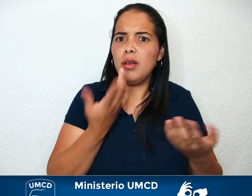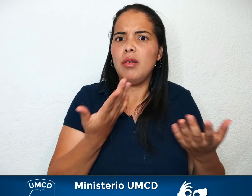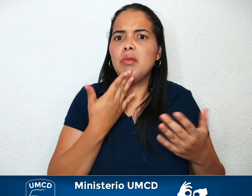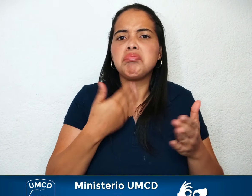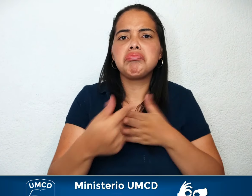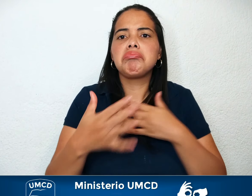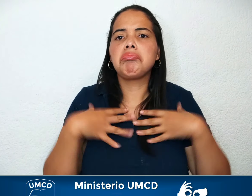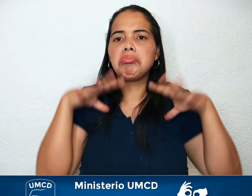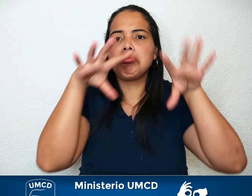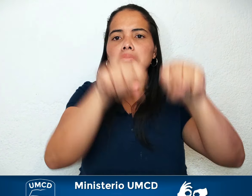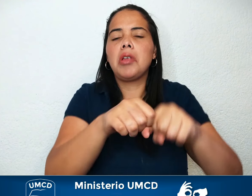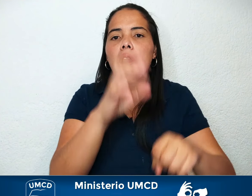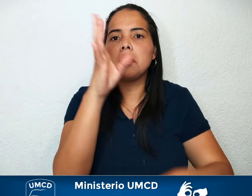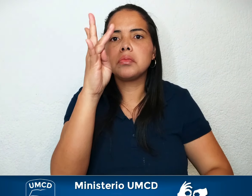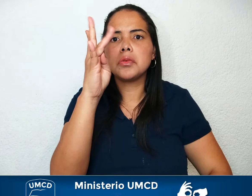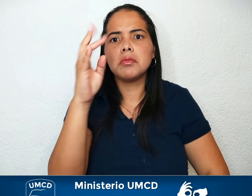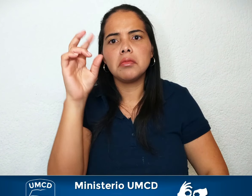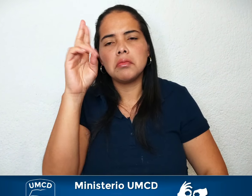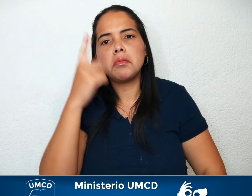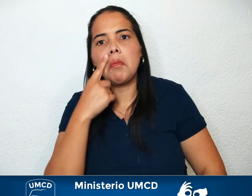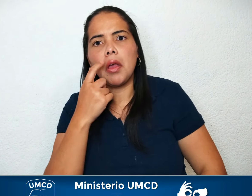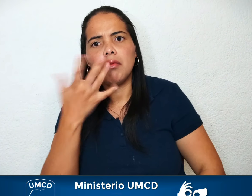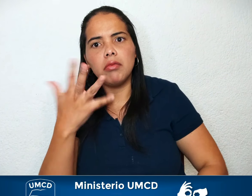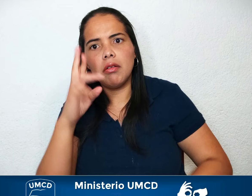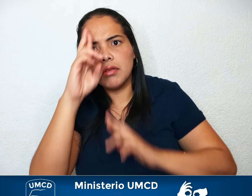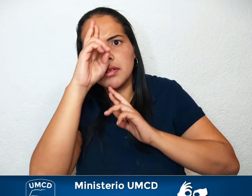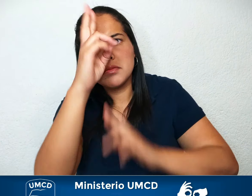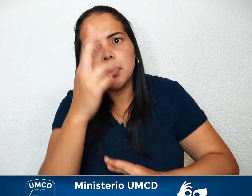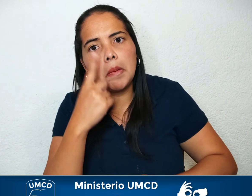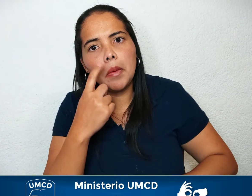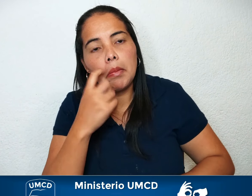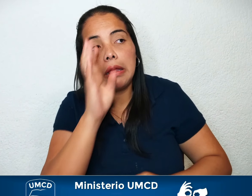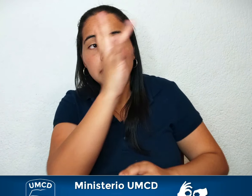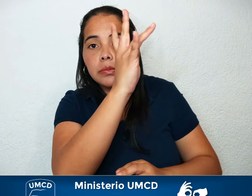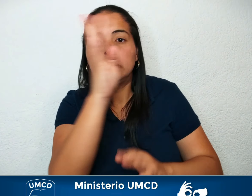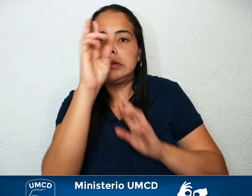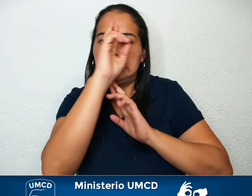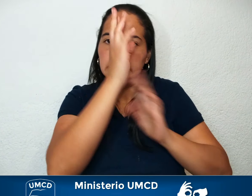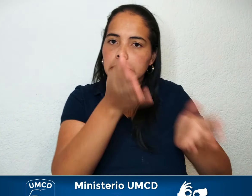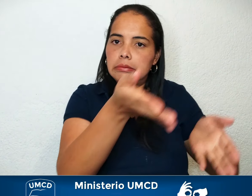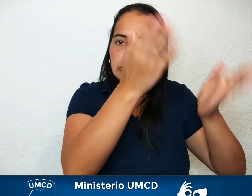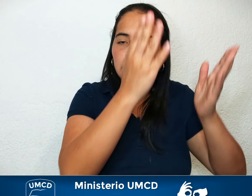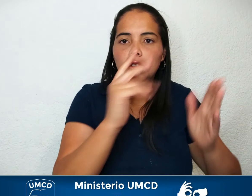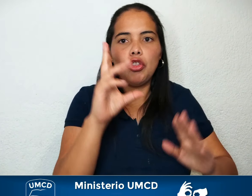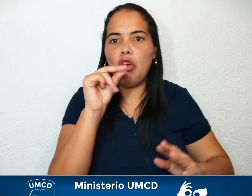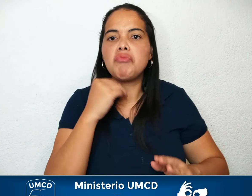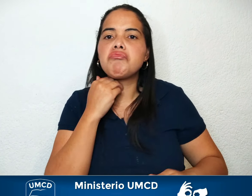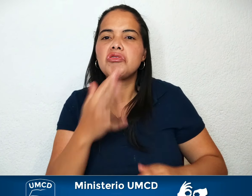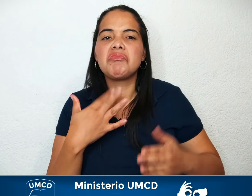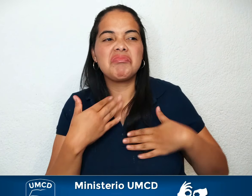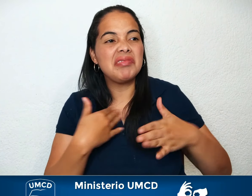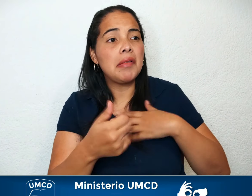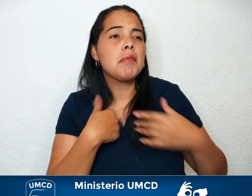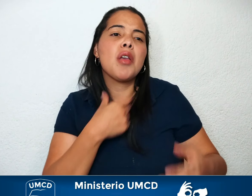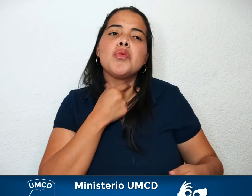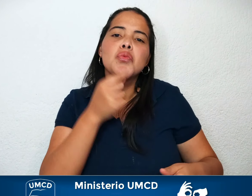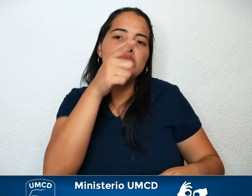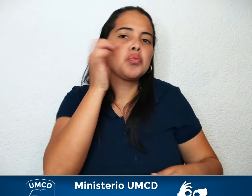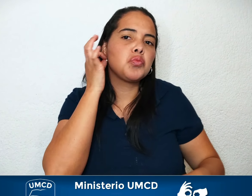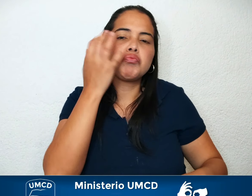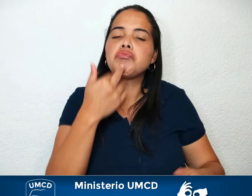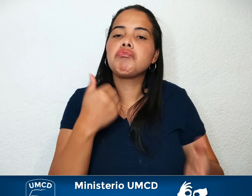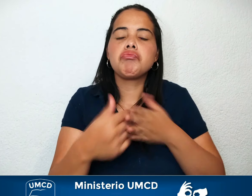se hace de ella como mujer. Y de esa manera, lamentablemente, no se toman las